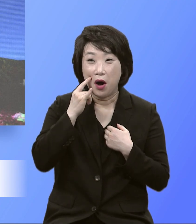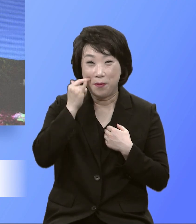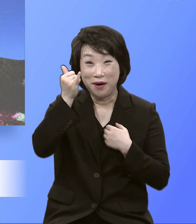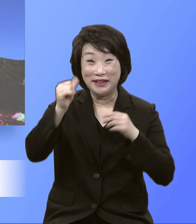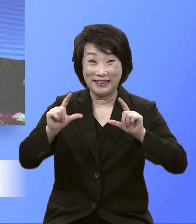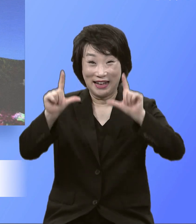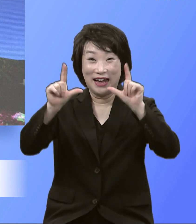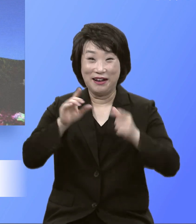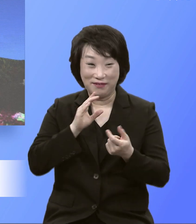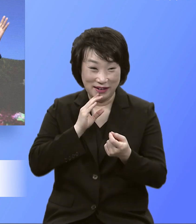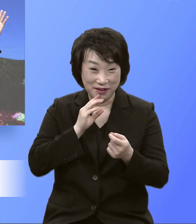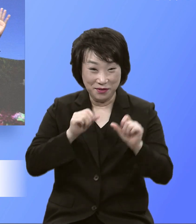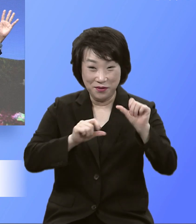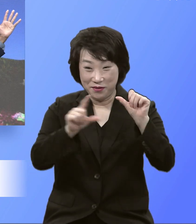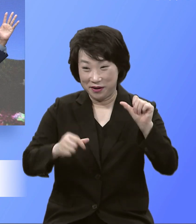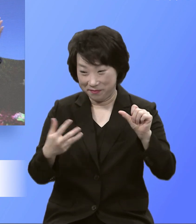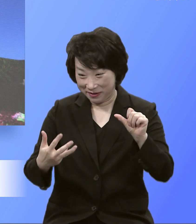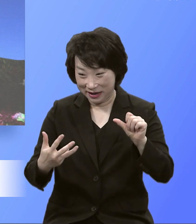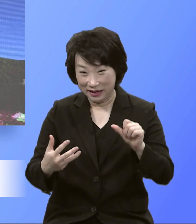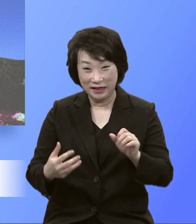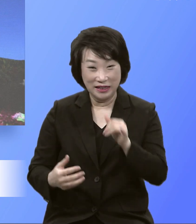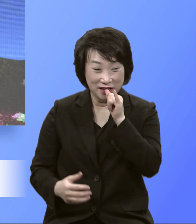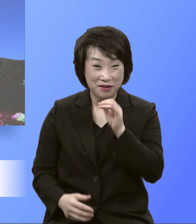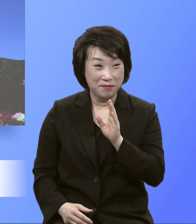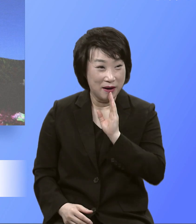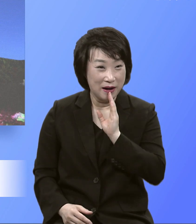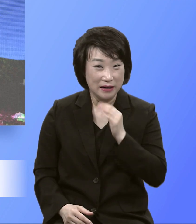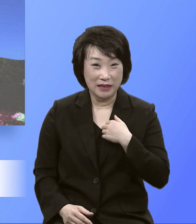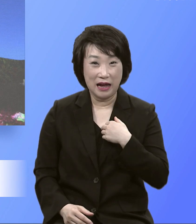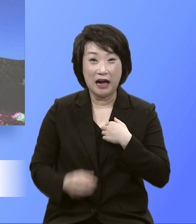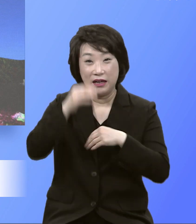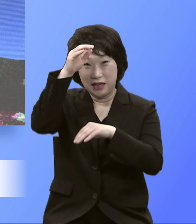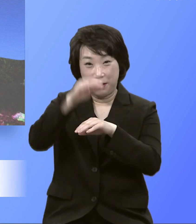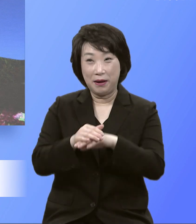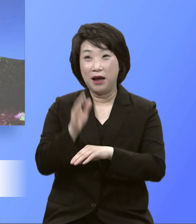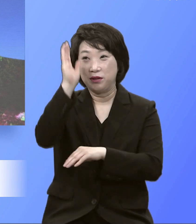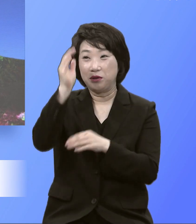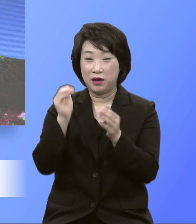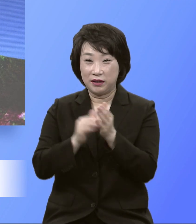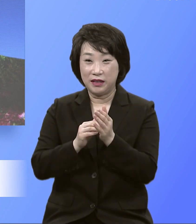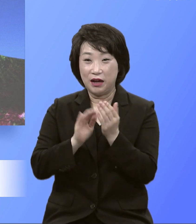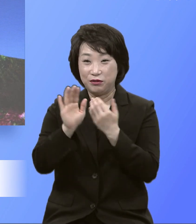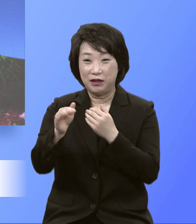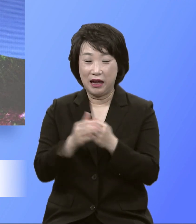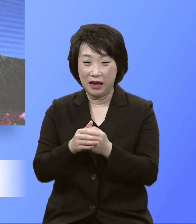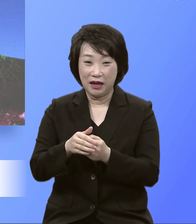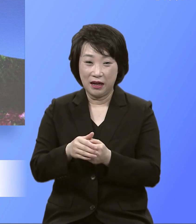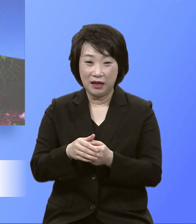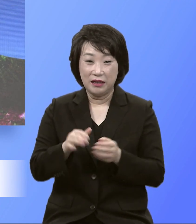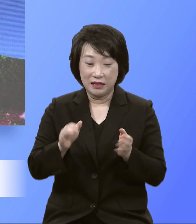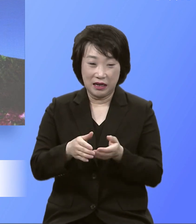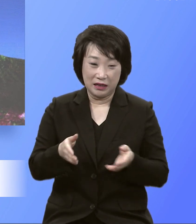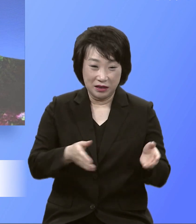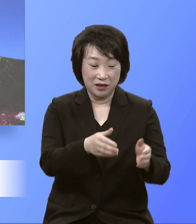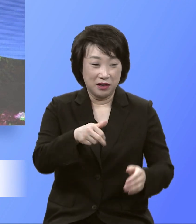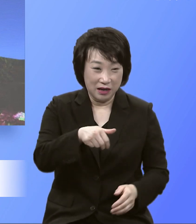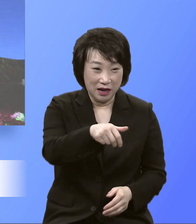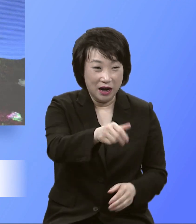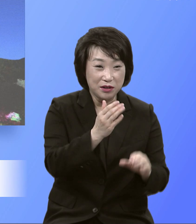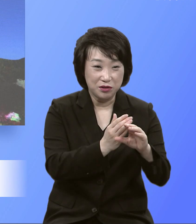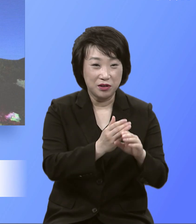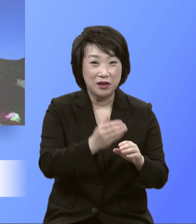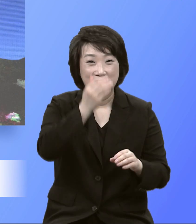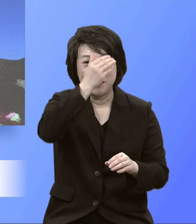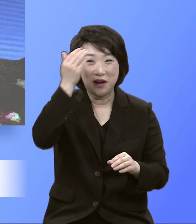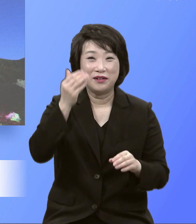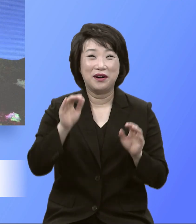어버이날인가 어느 날인가 제가 이렇게 예배를 마치고 저 밖으로 나가는데 우리 청년들이